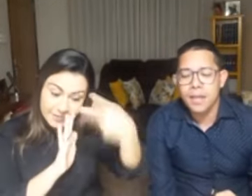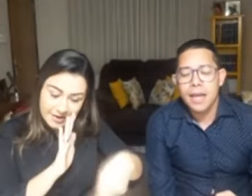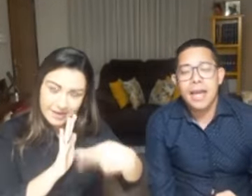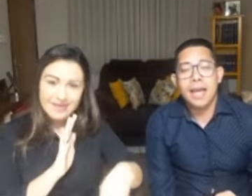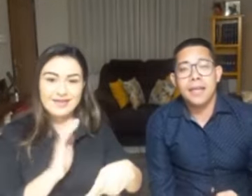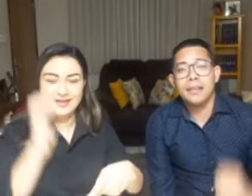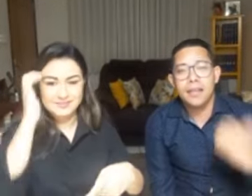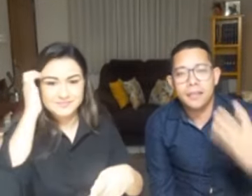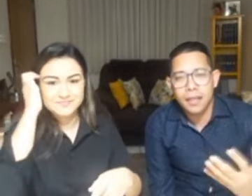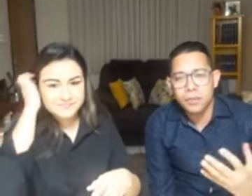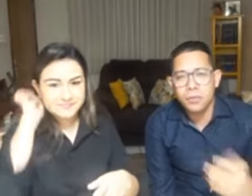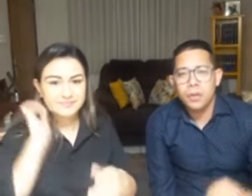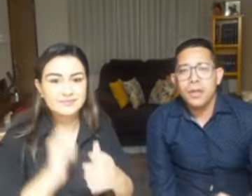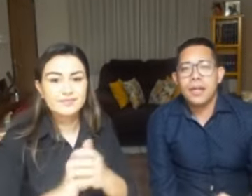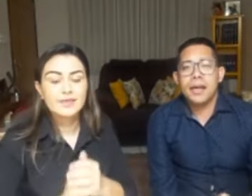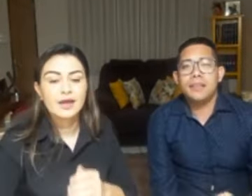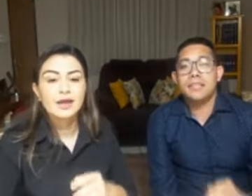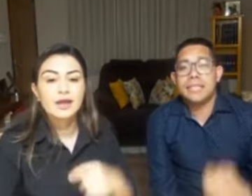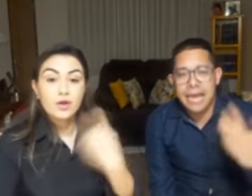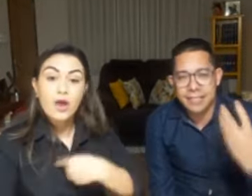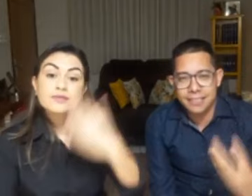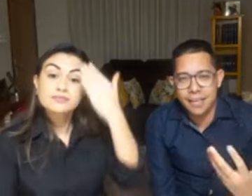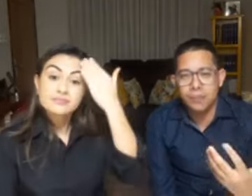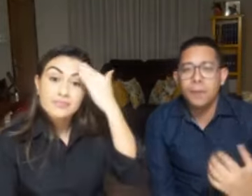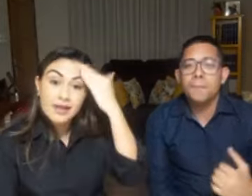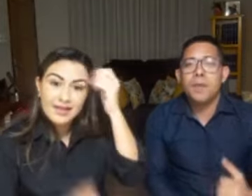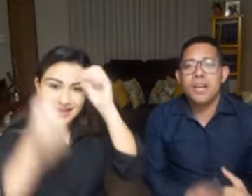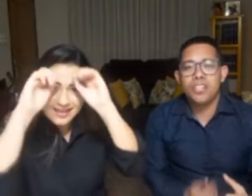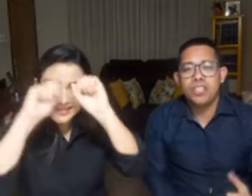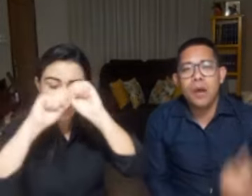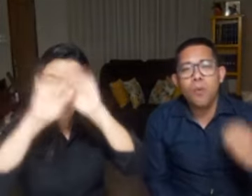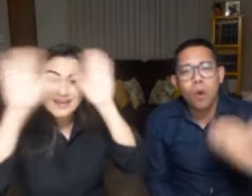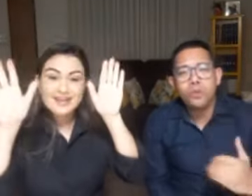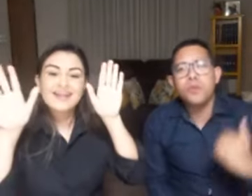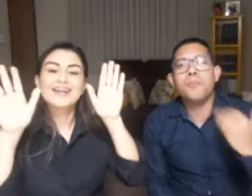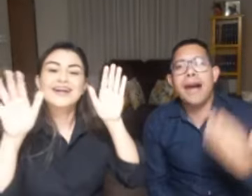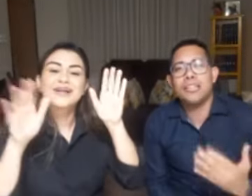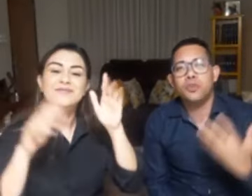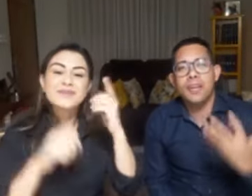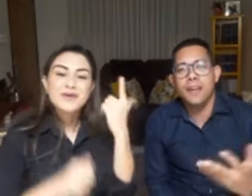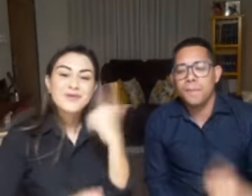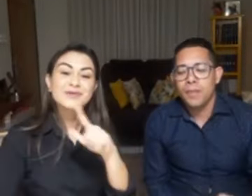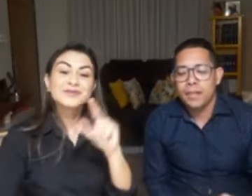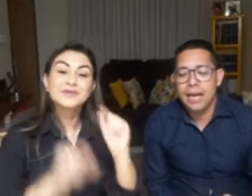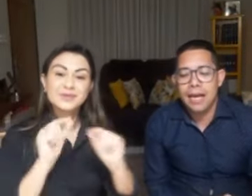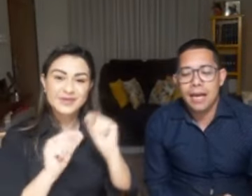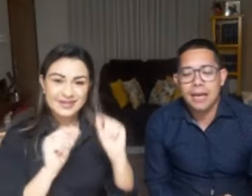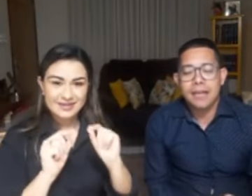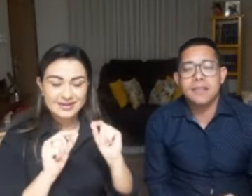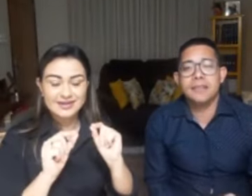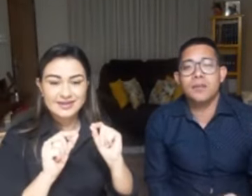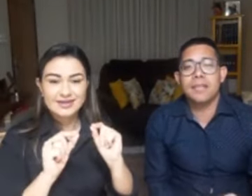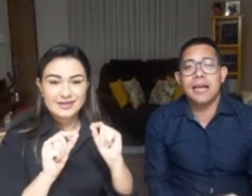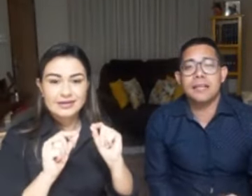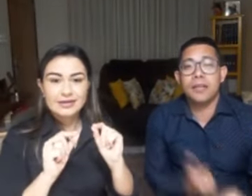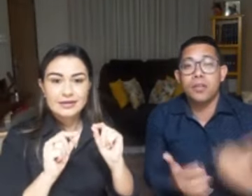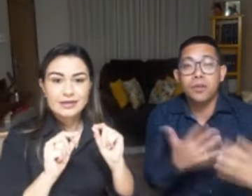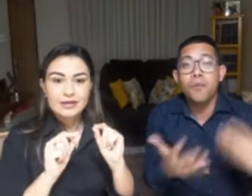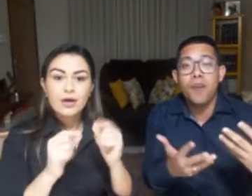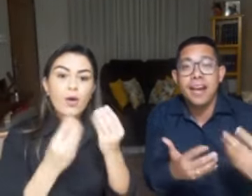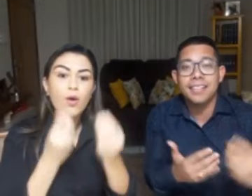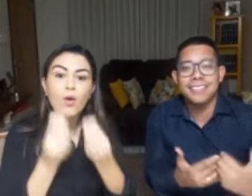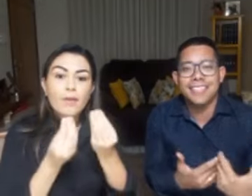estar entendendo, esclarecendo, para a gente dar um outro passo aí na questão da